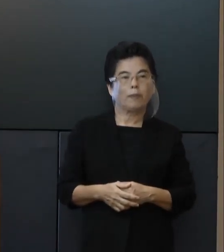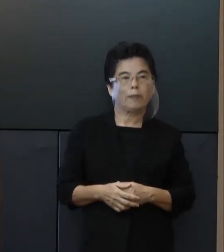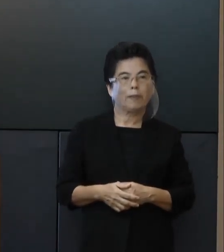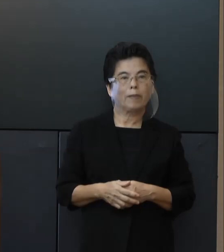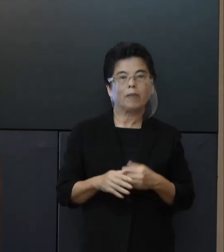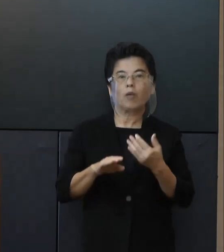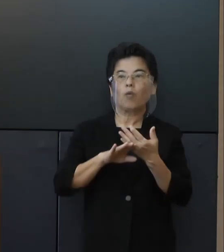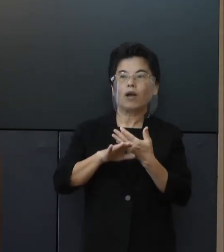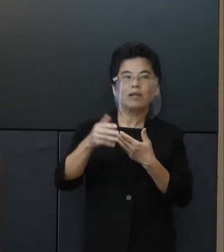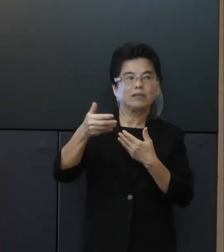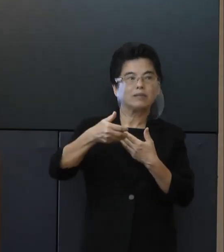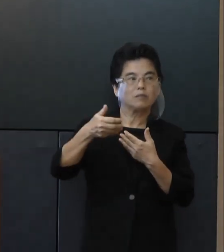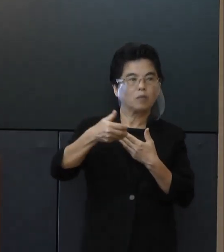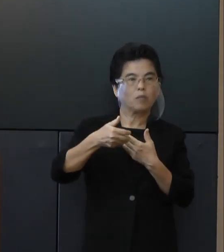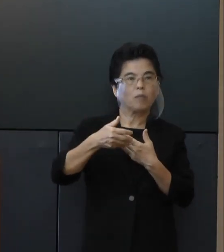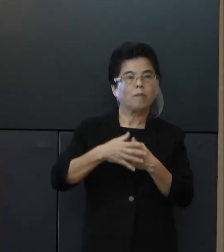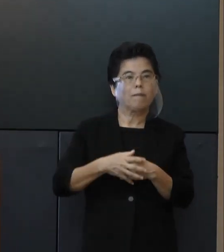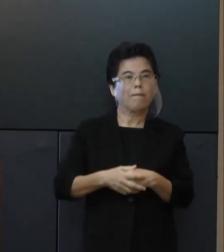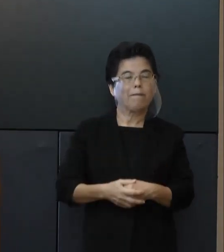他にご質問ございますでしょうか。